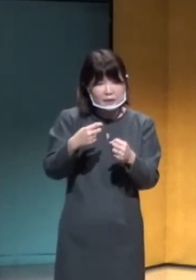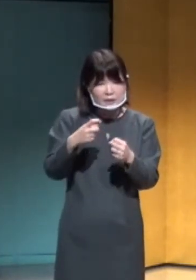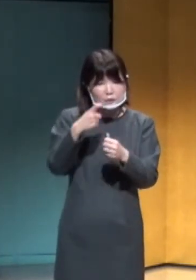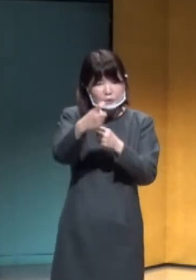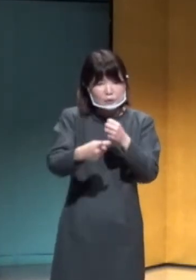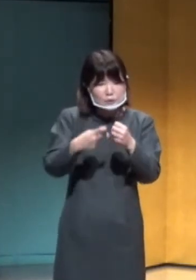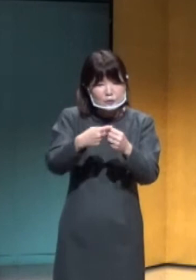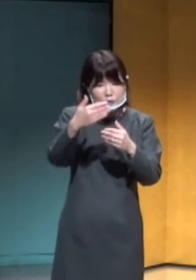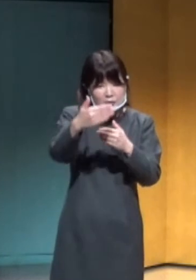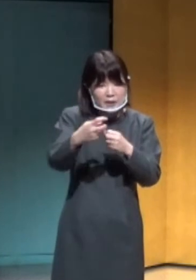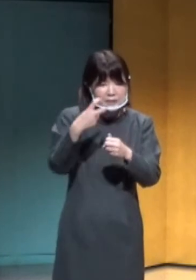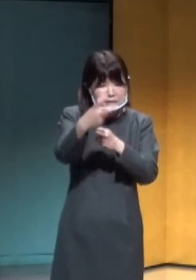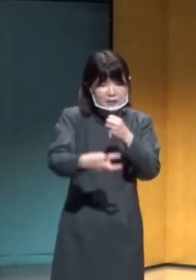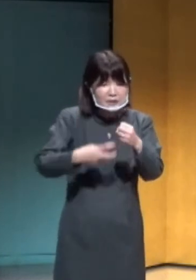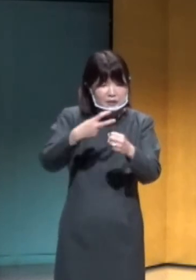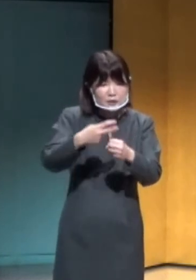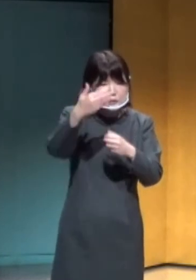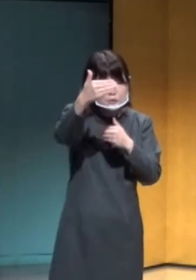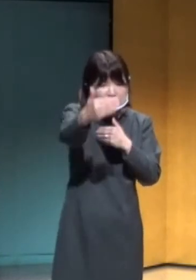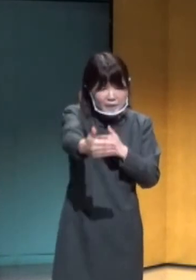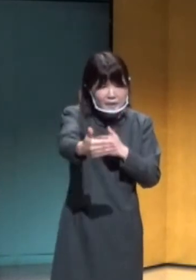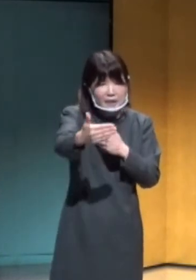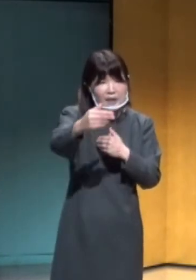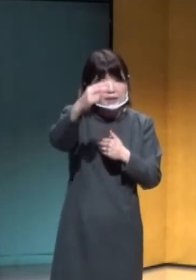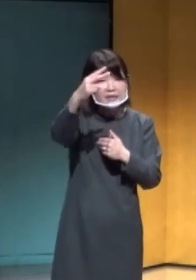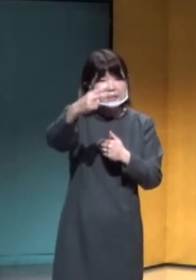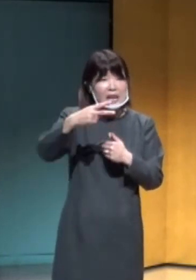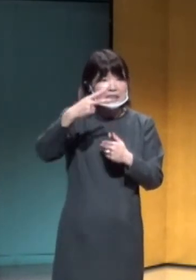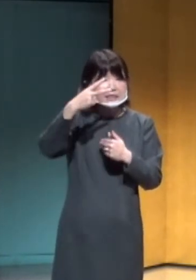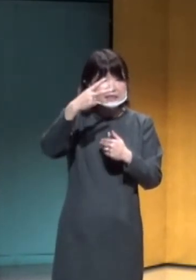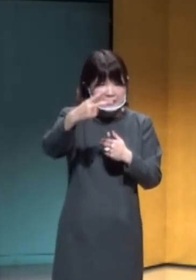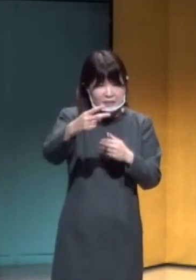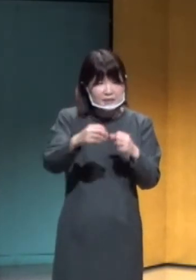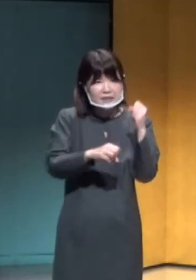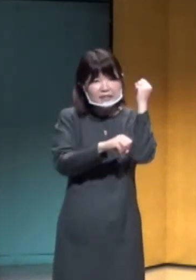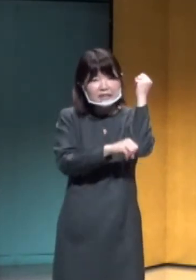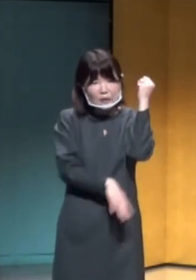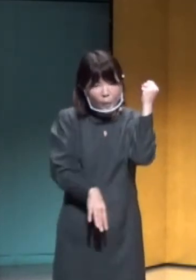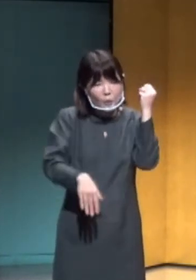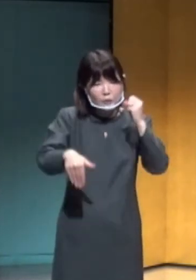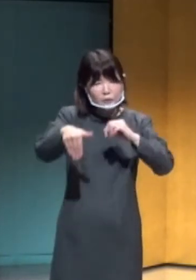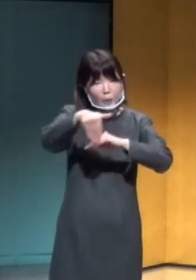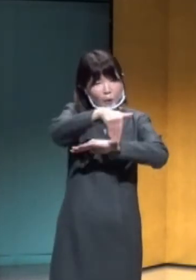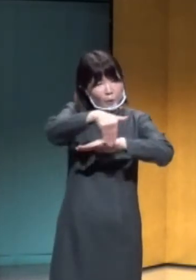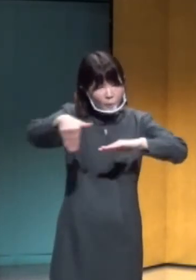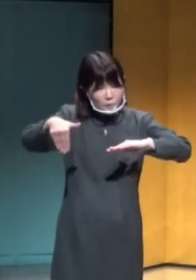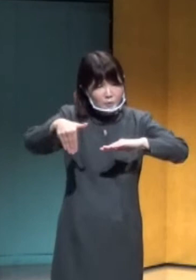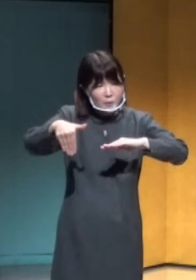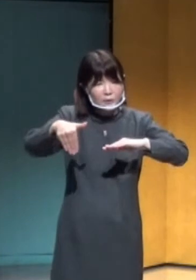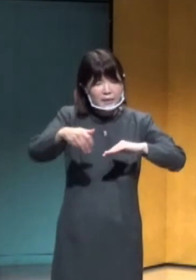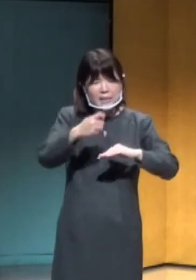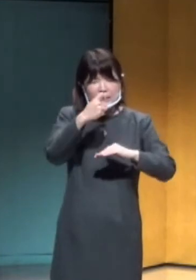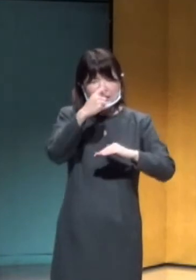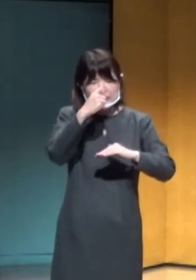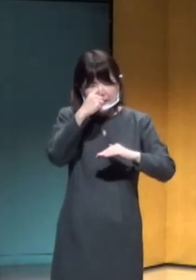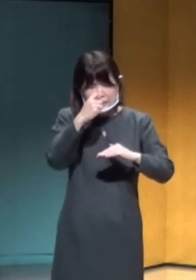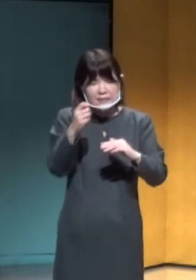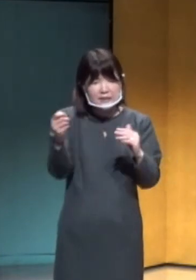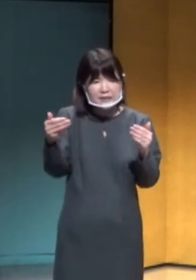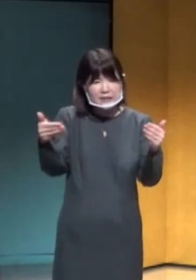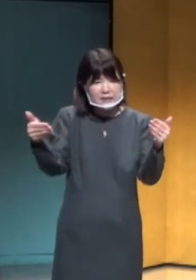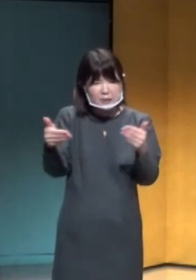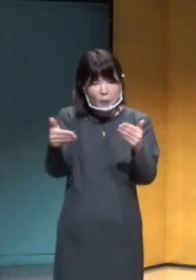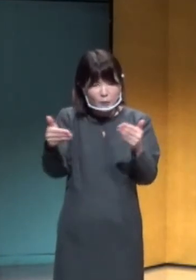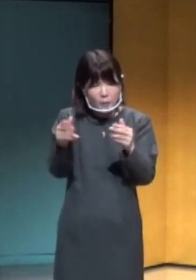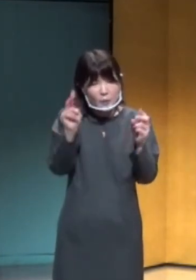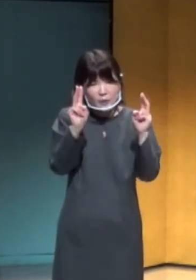次基本構想におきましては、みんな笑顔富士見、そして充実した日々を作る仕事を市民の皆様